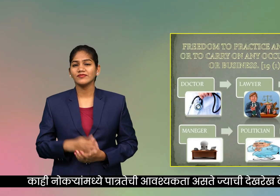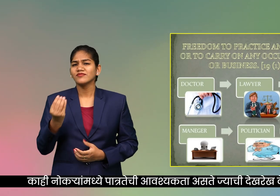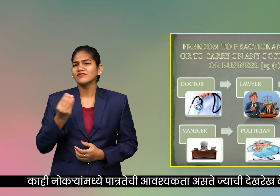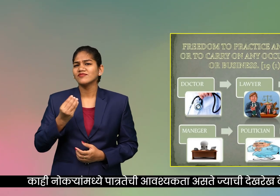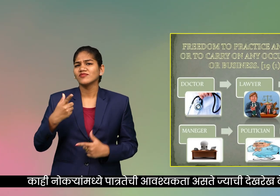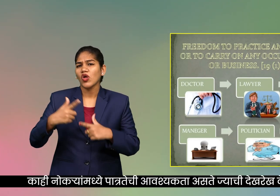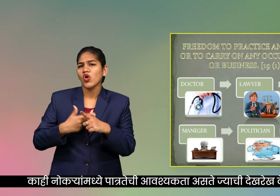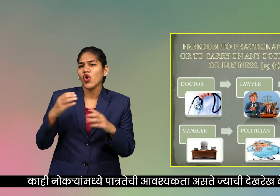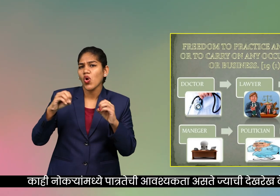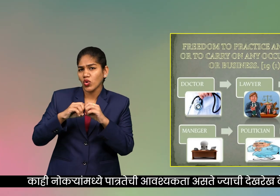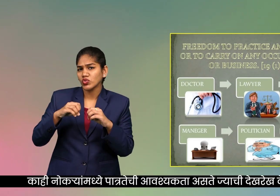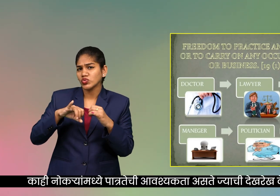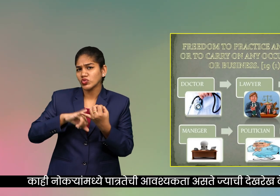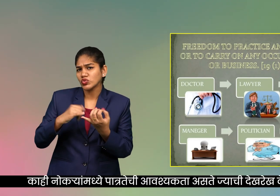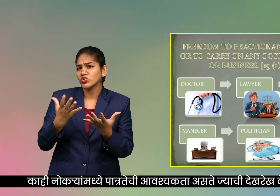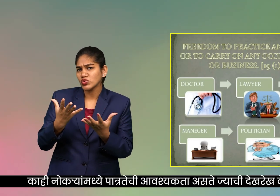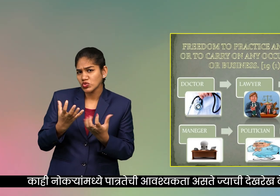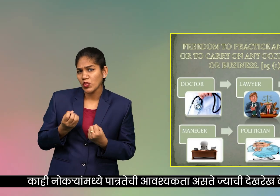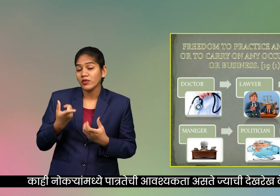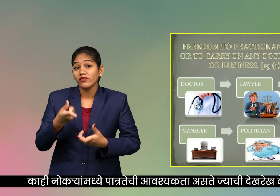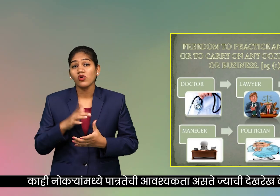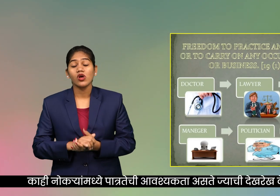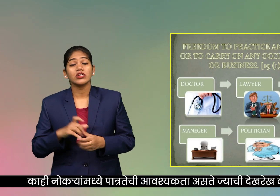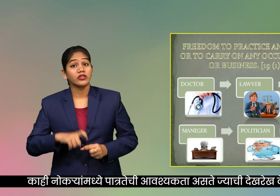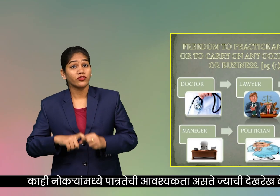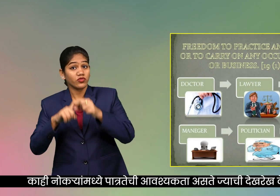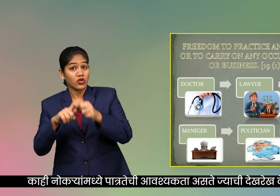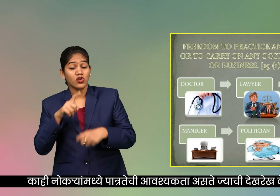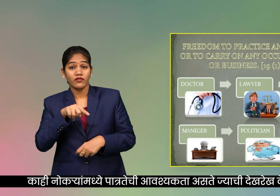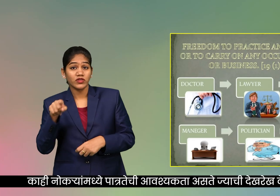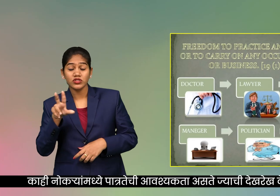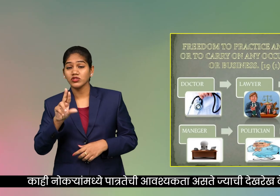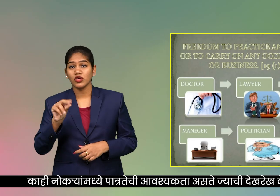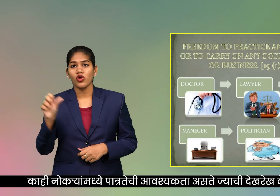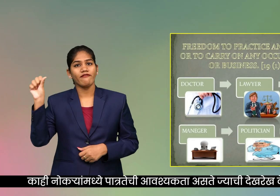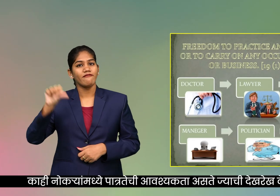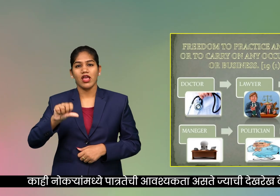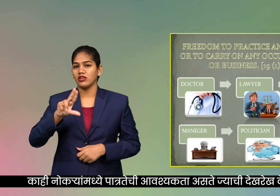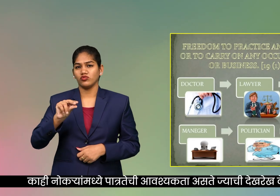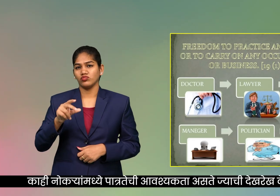काही नोकऱ्यांमध्ये पात्रतेची आवश्यकता असते, ज्याची देखरेख केली जाऊ शकत नाही.